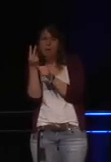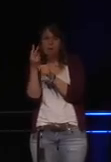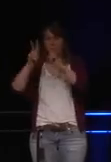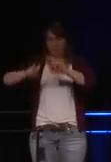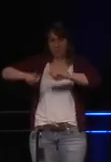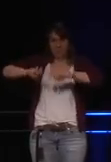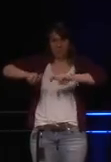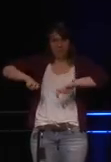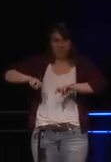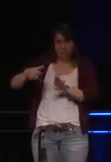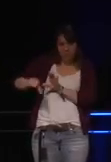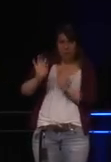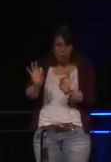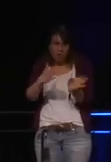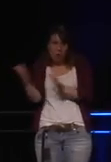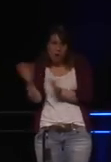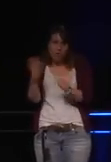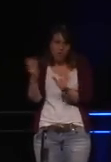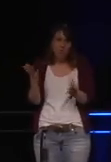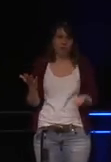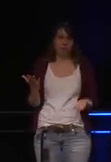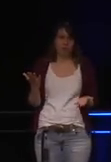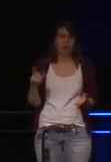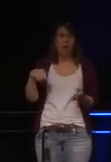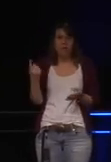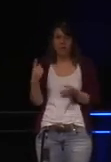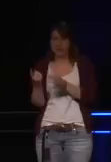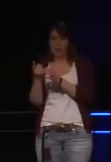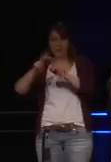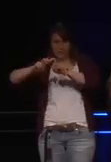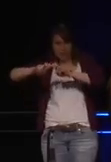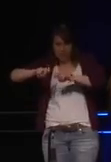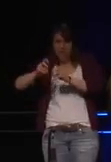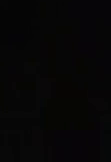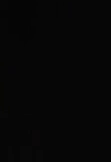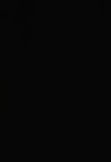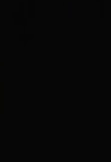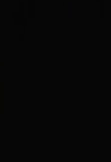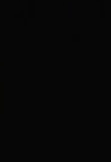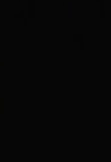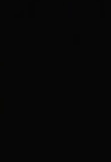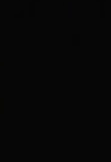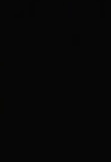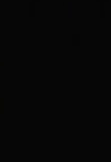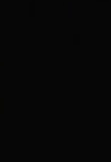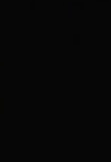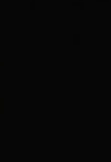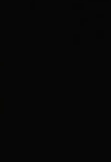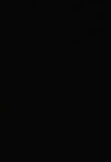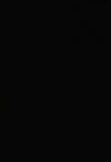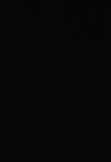las excreciones. Y está recolectando los datos y mandándolos a la nube.